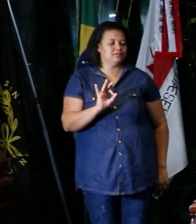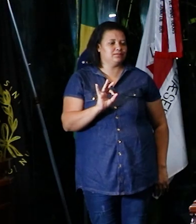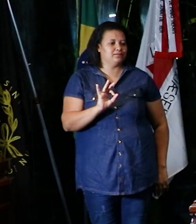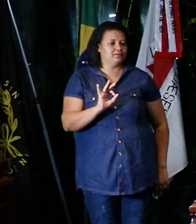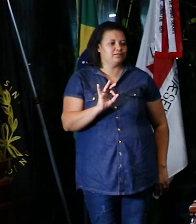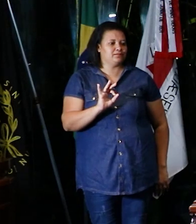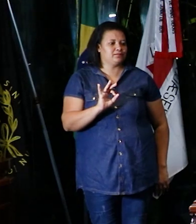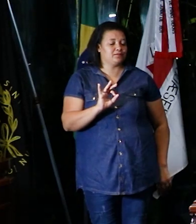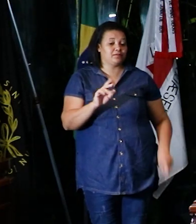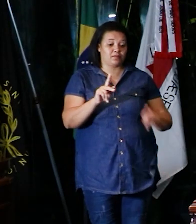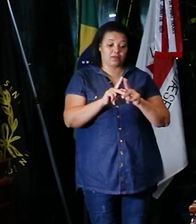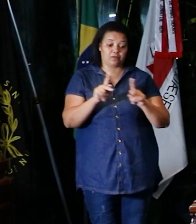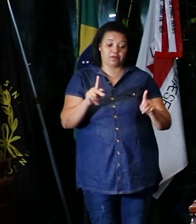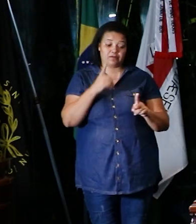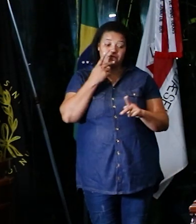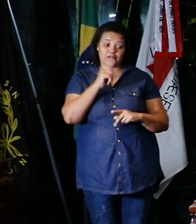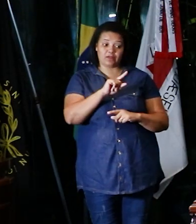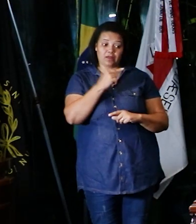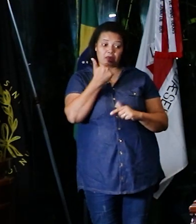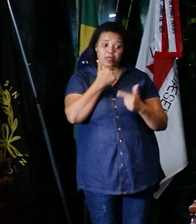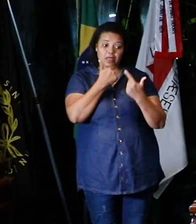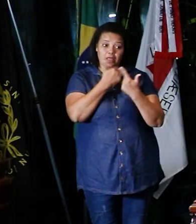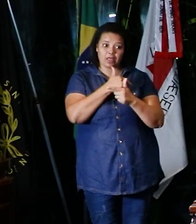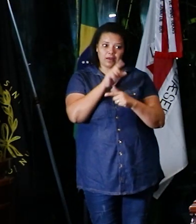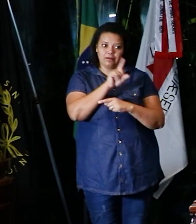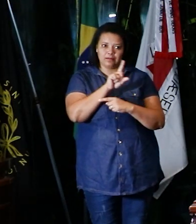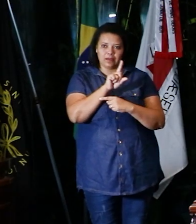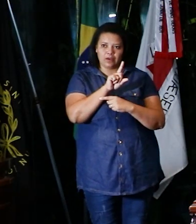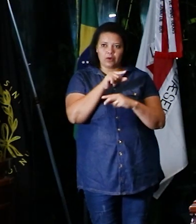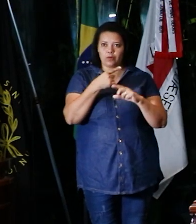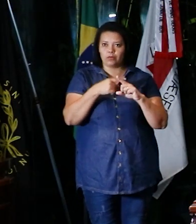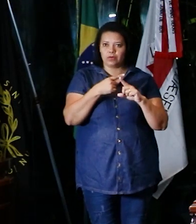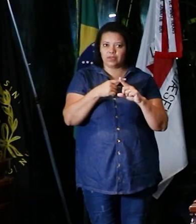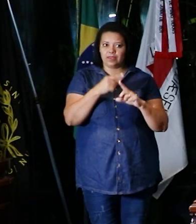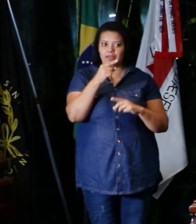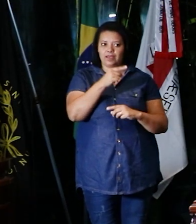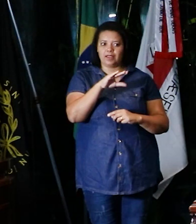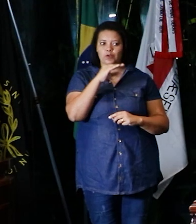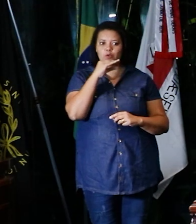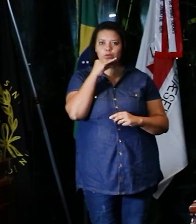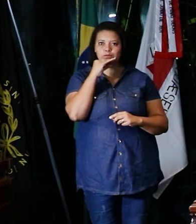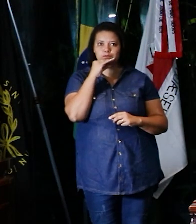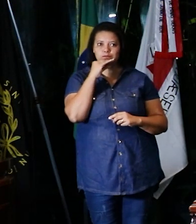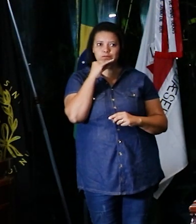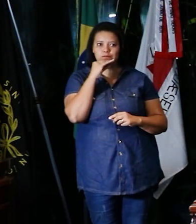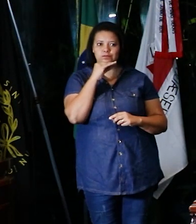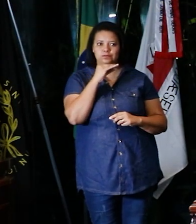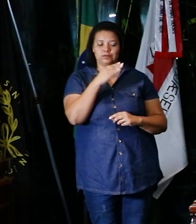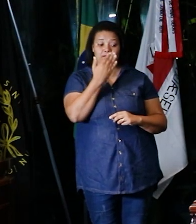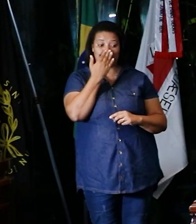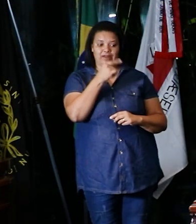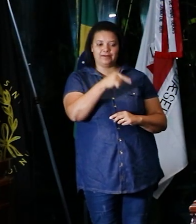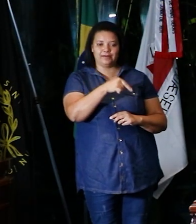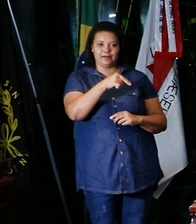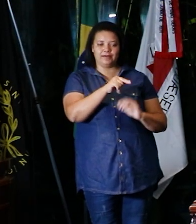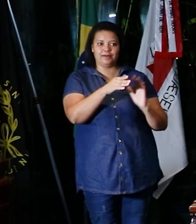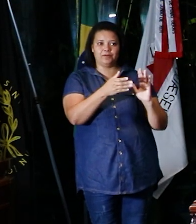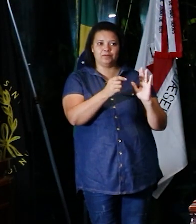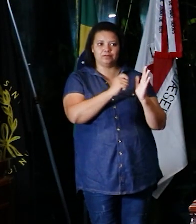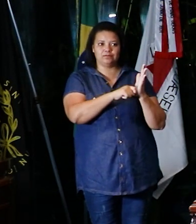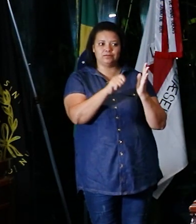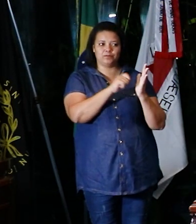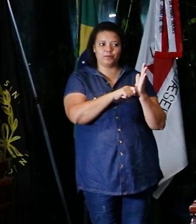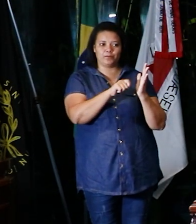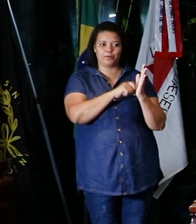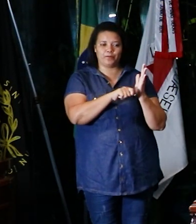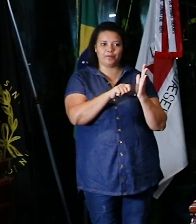E a professora falou, olha, vocês não riem não, porque a gente está diante de um escritor. Ele